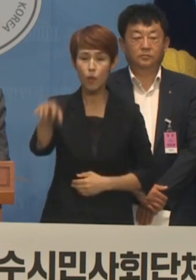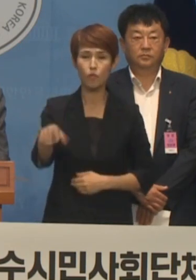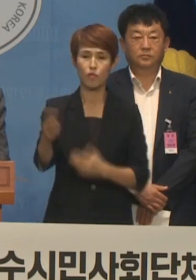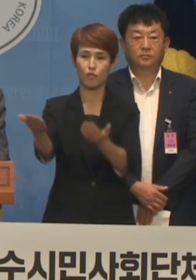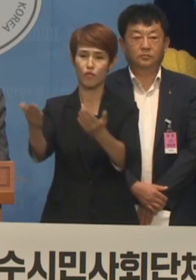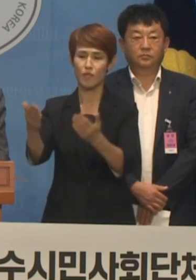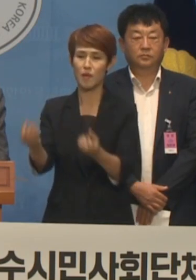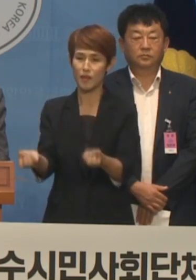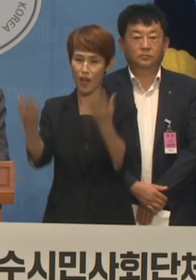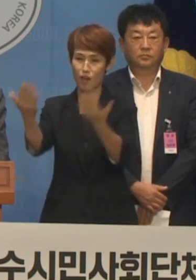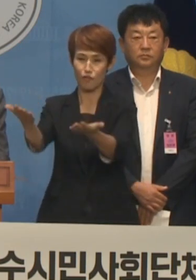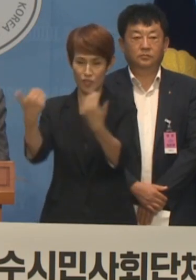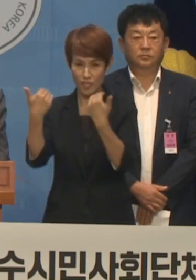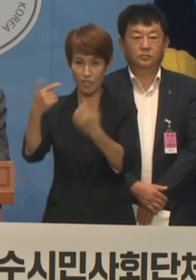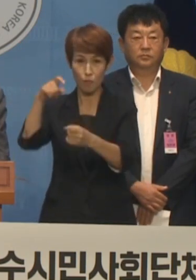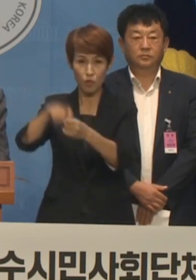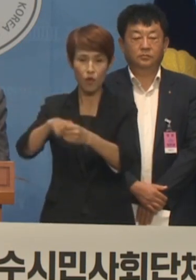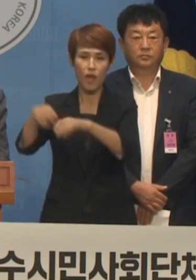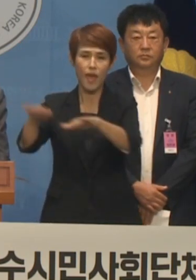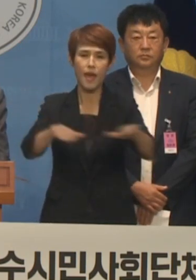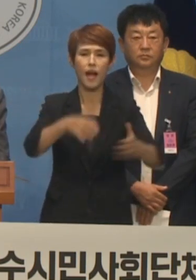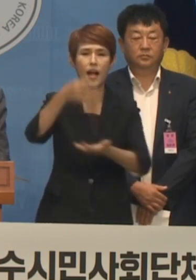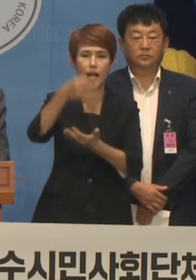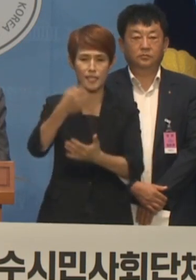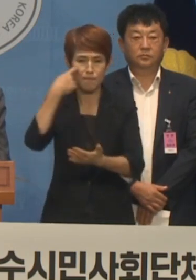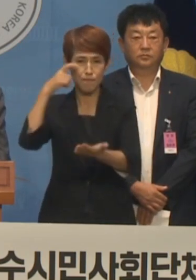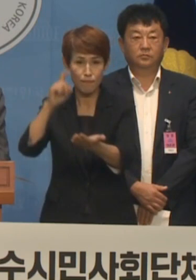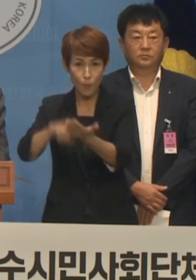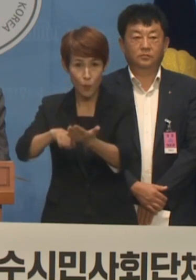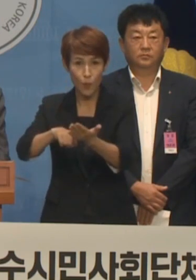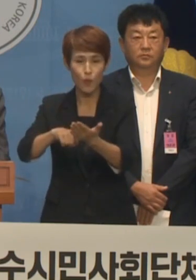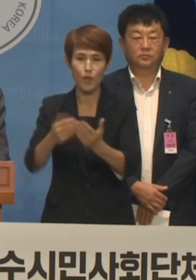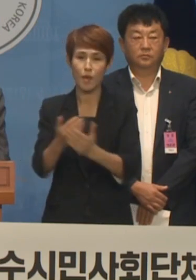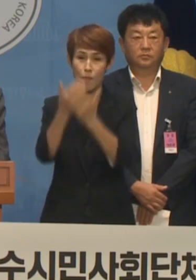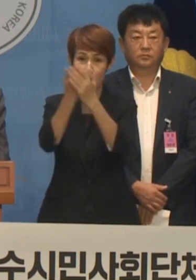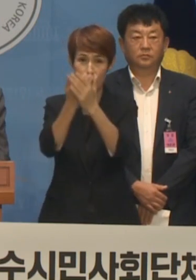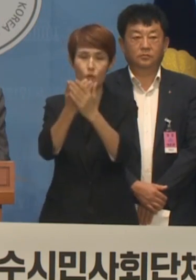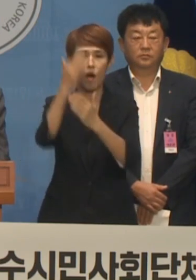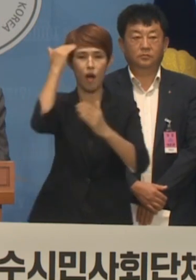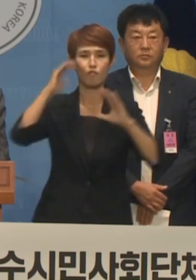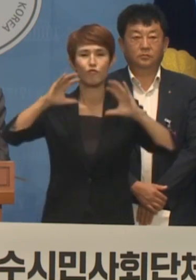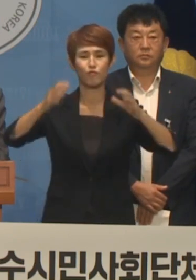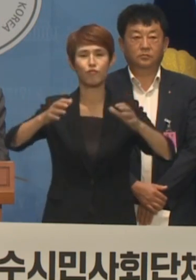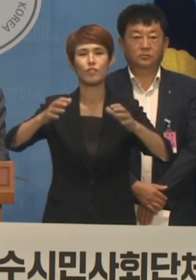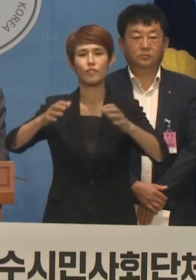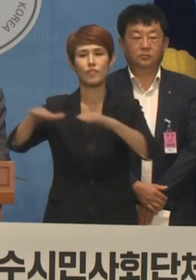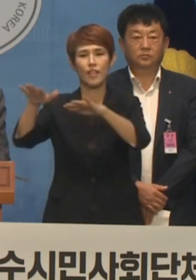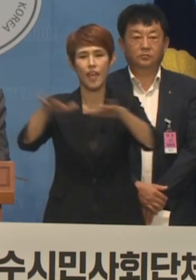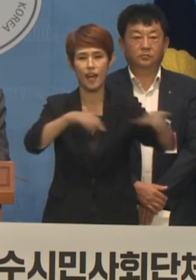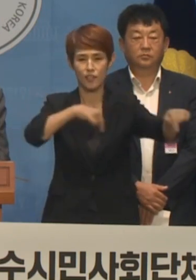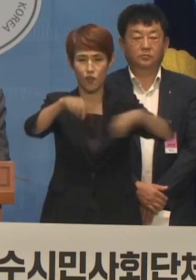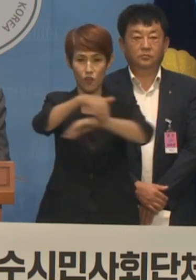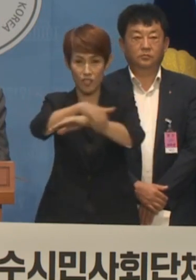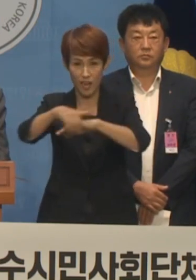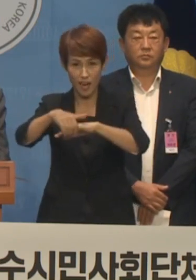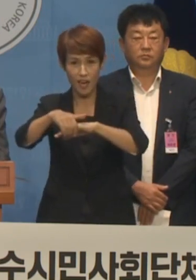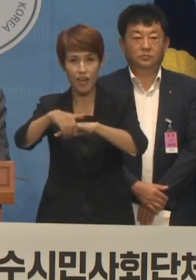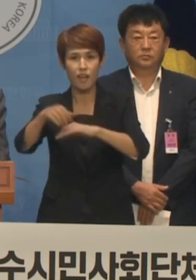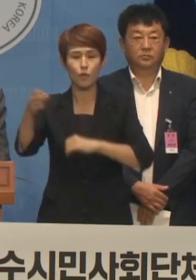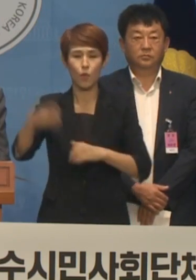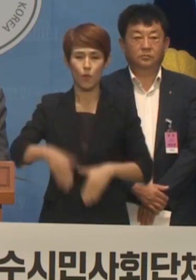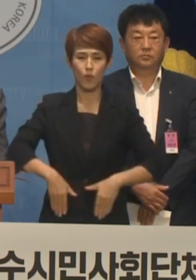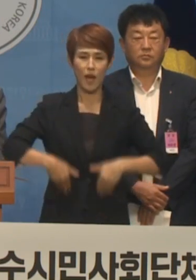유치와 개최 목적인 해양의 가치 발굴과 개발을 통해 대한민국 해양 정책의 거점, 소에 대한